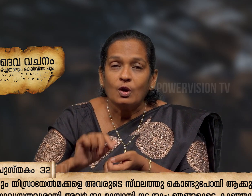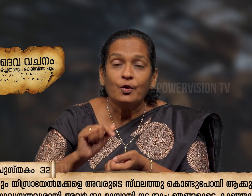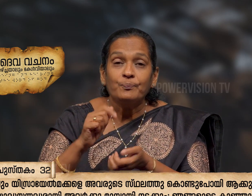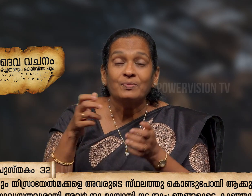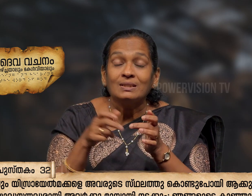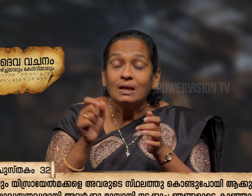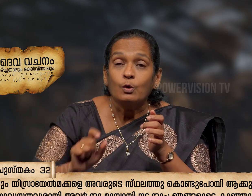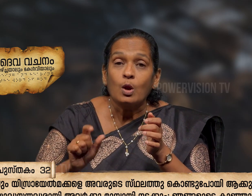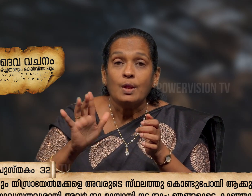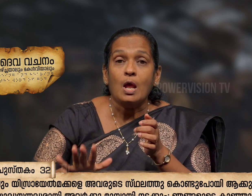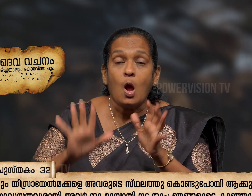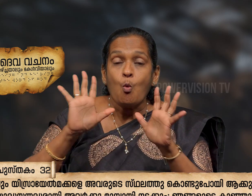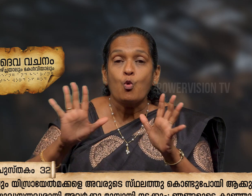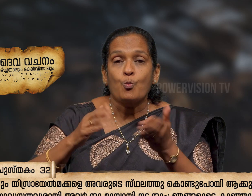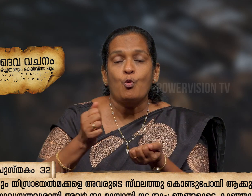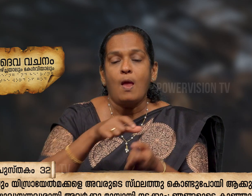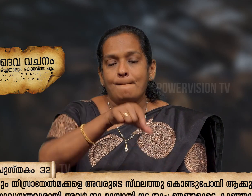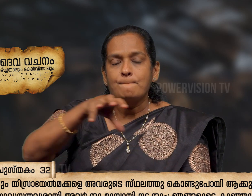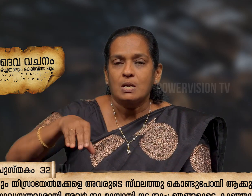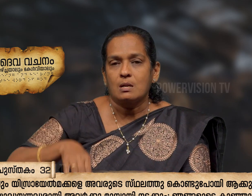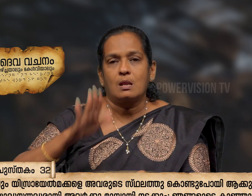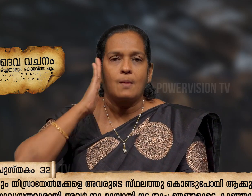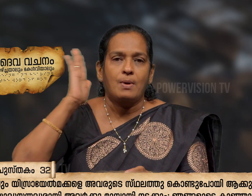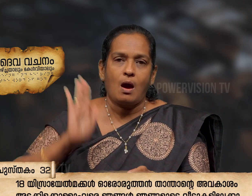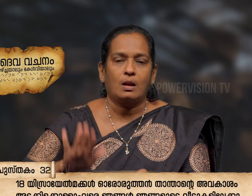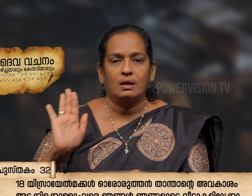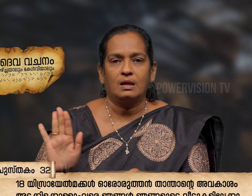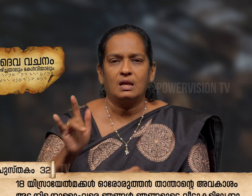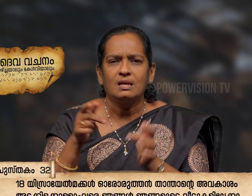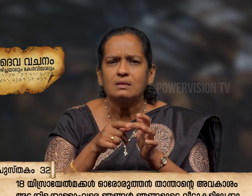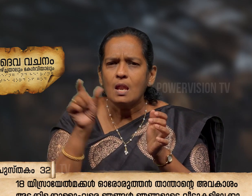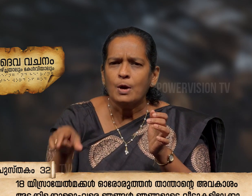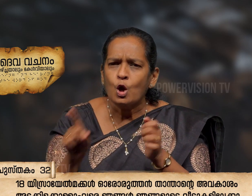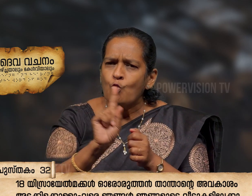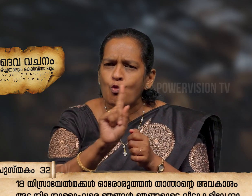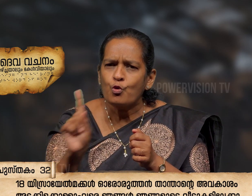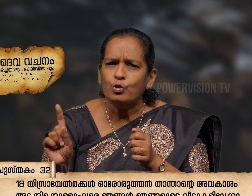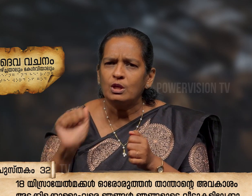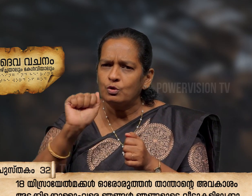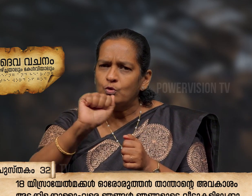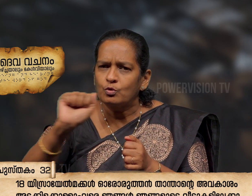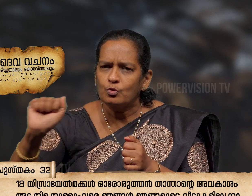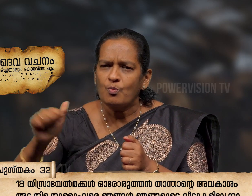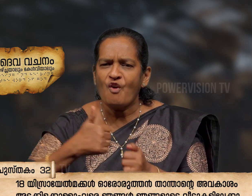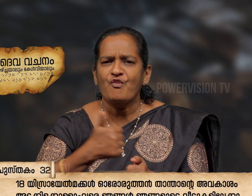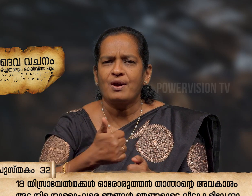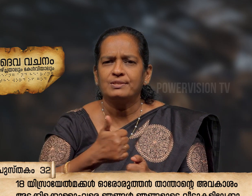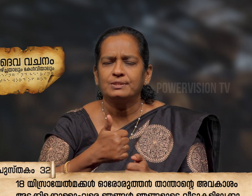നിമിത്തം ഉറപ്പുള്ള പട്ടണങ്ങളിൽ പാർക്കട്ടെ. ഇസ്രയേൽ മക്കൾ ഓരോരുത്തൻ താൻ തന്റെ